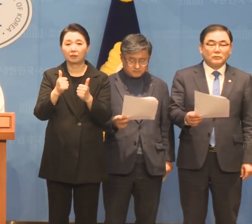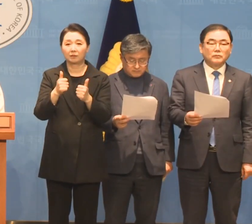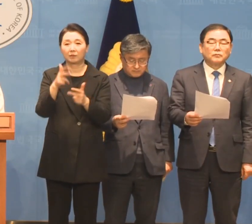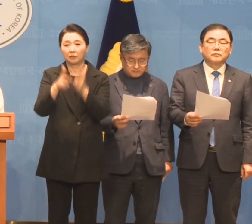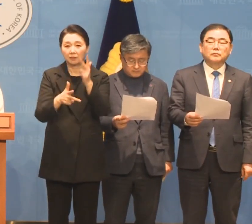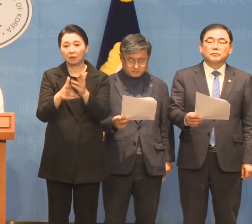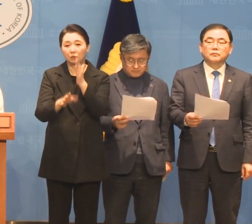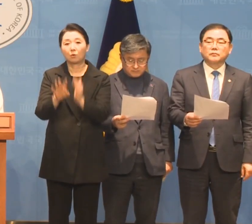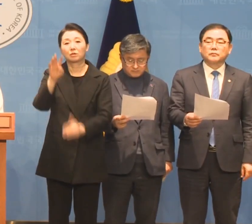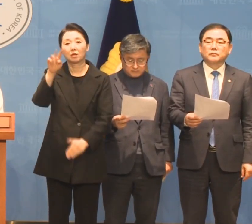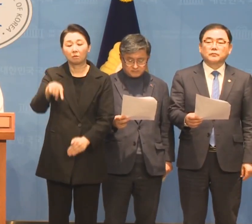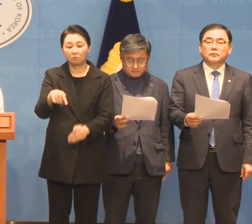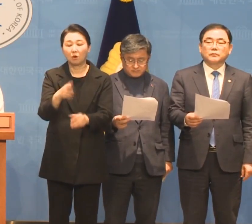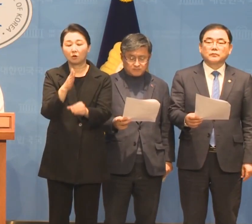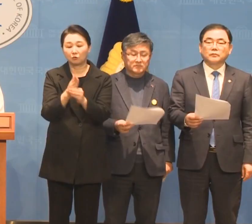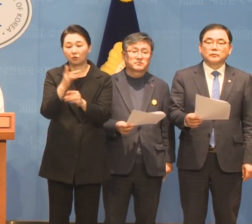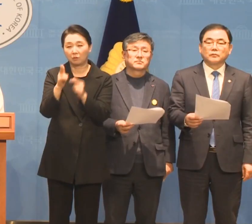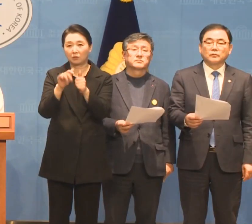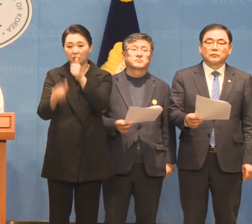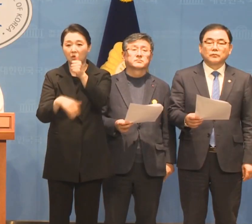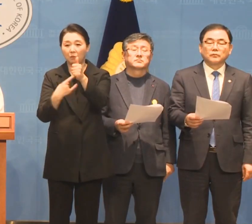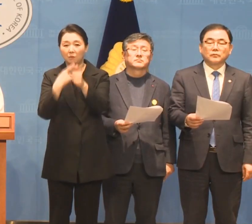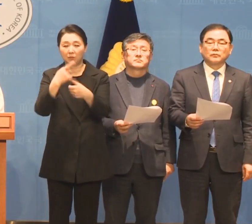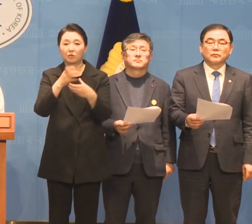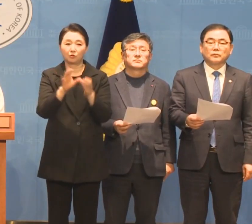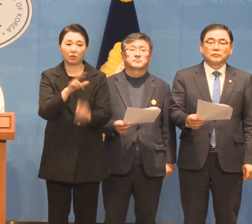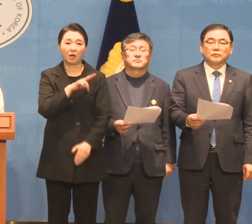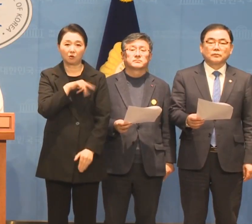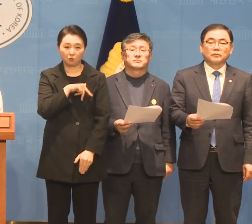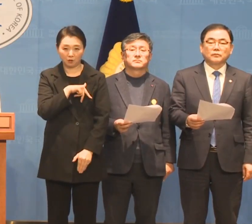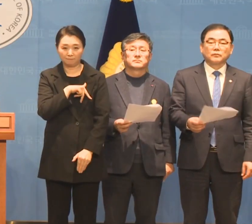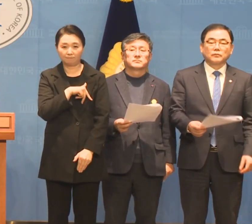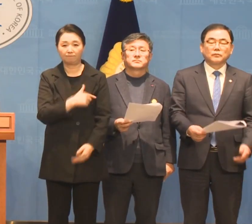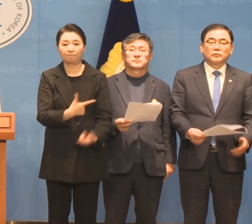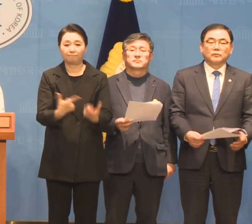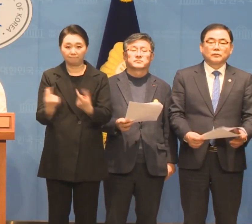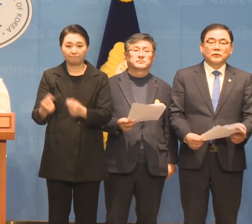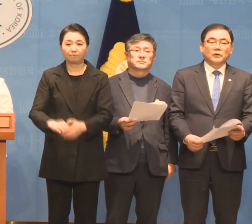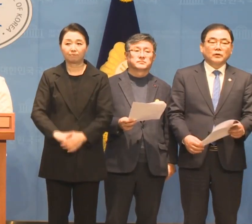산업통상자원 중소벤처기업위원회 더불어민주당 의원 일동.